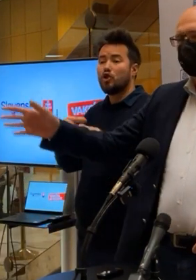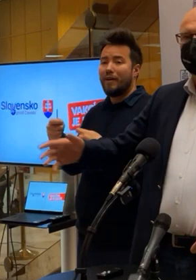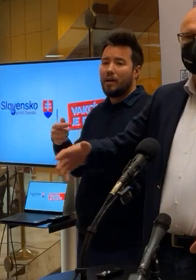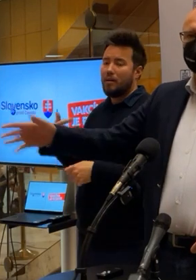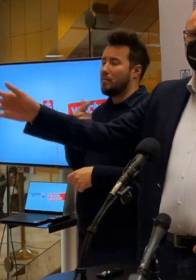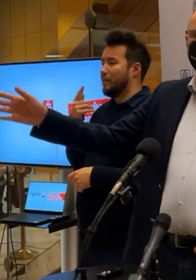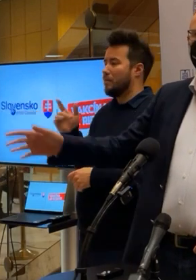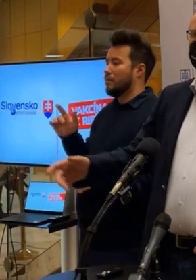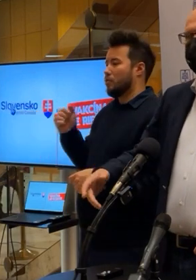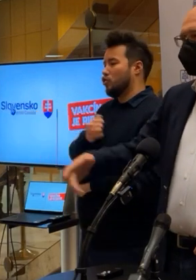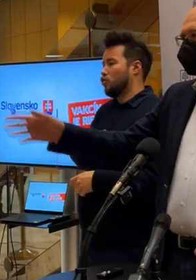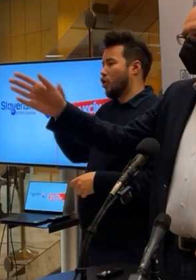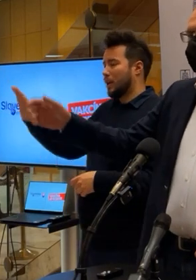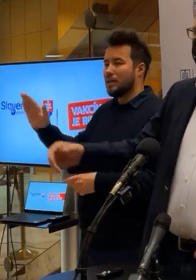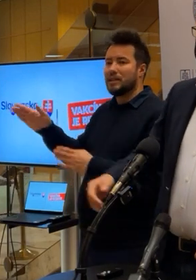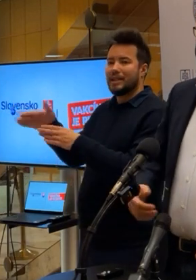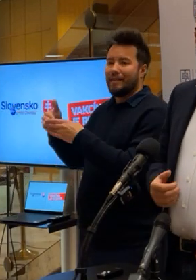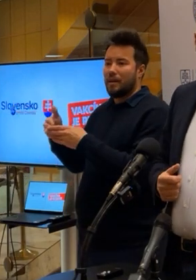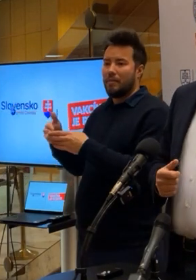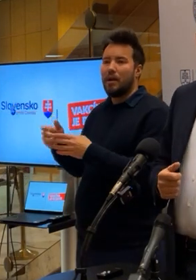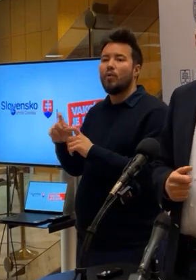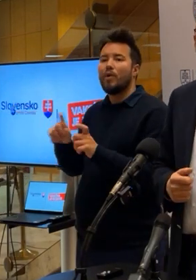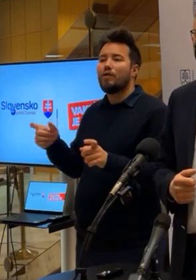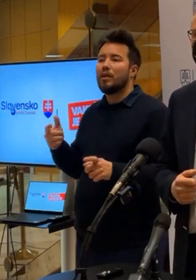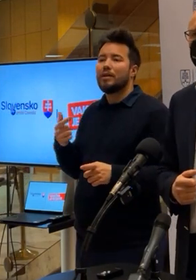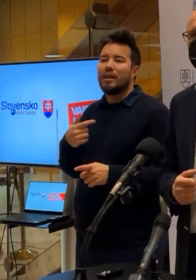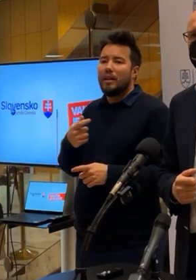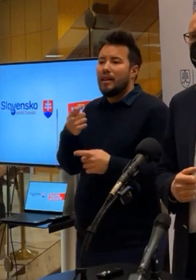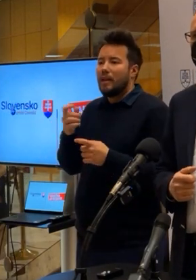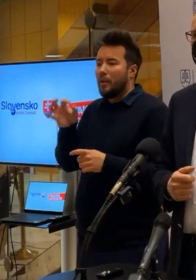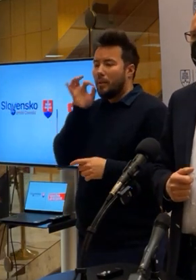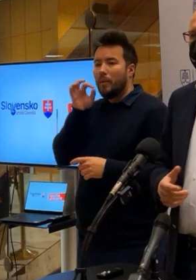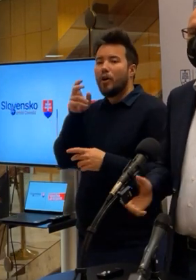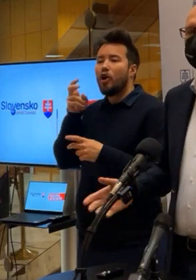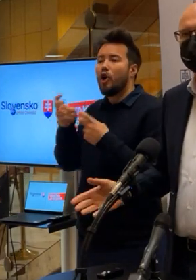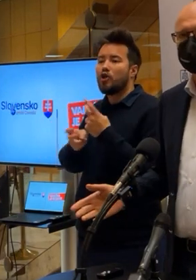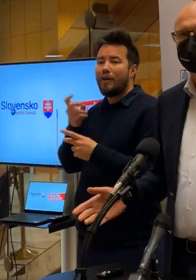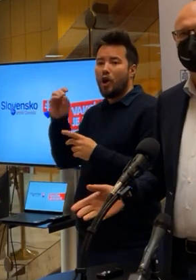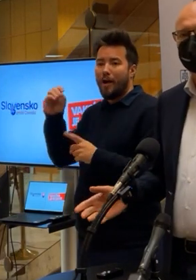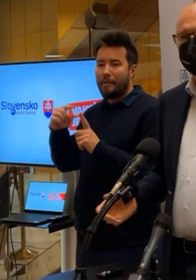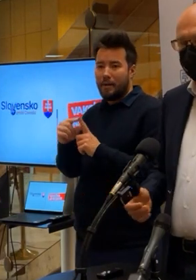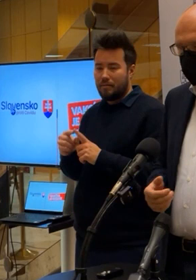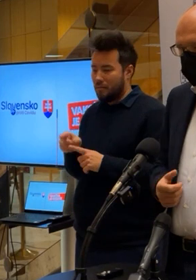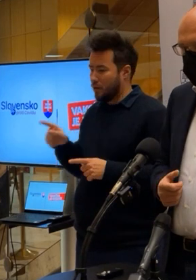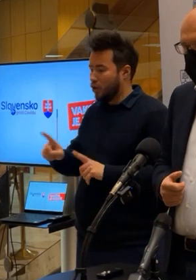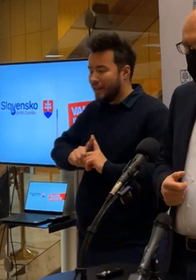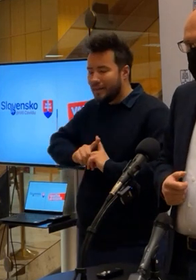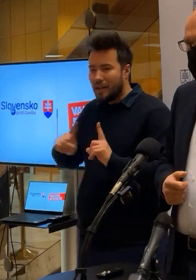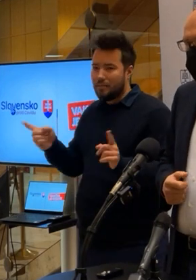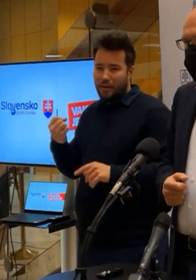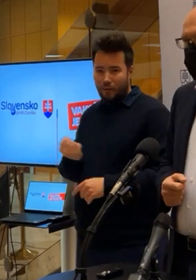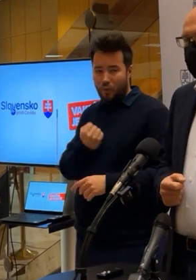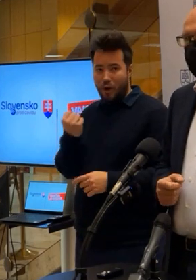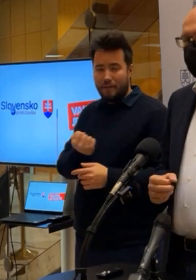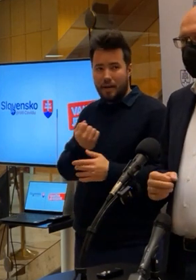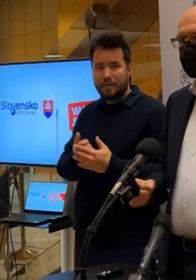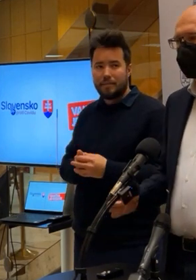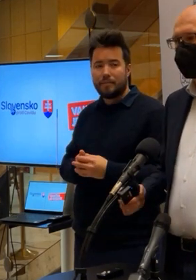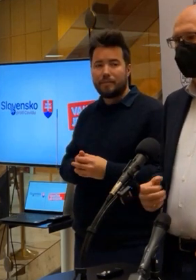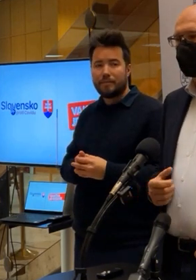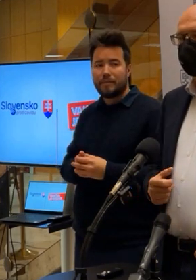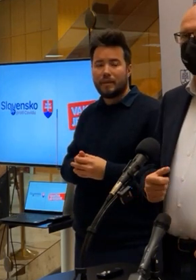sorry, zavrieme vás, lebo nie sme schopní kontrolovať, či dodržujete režim OP. Takto to nesmie fungovať, čiže v